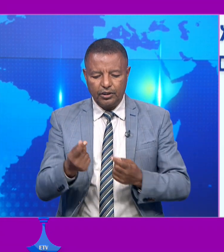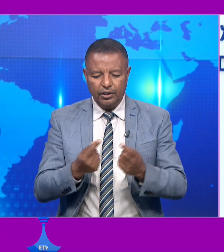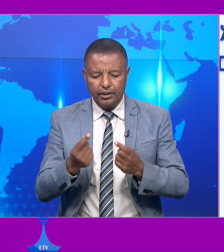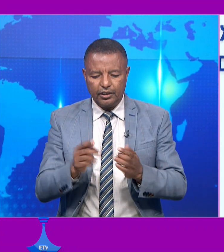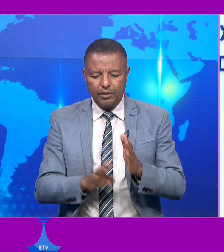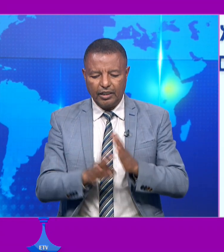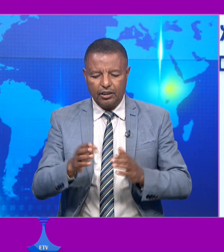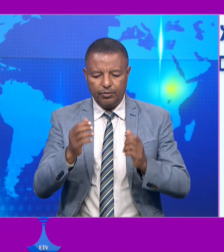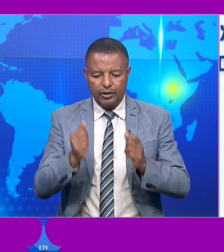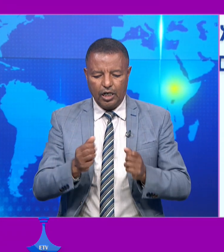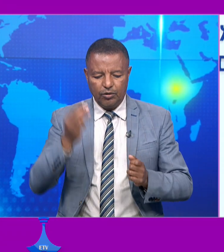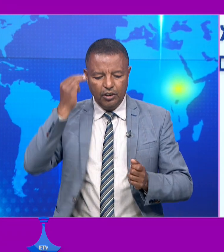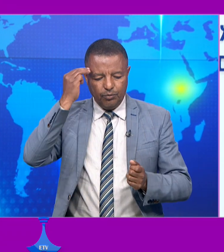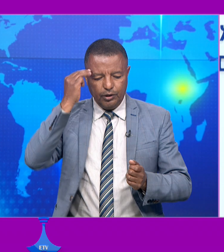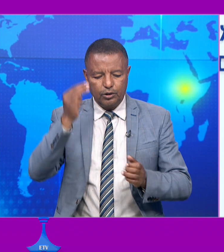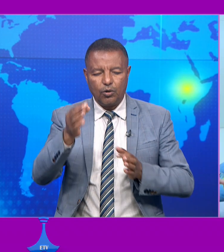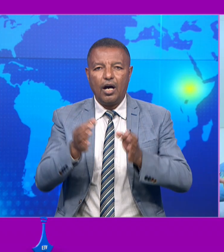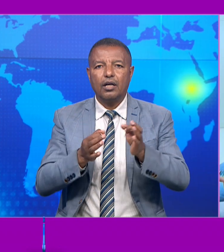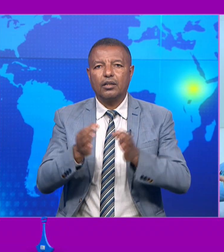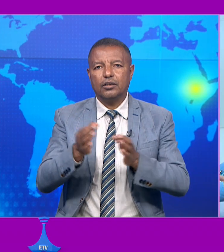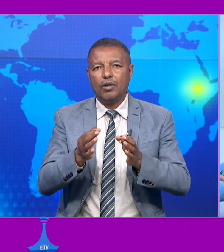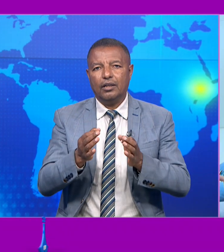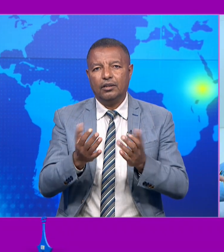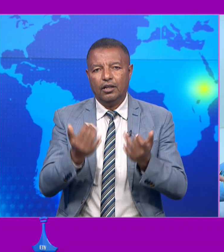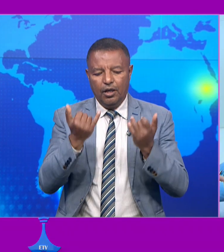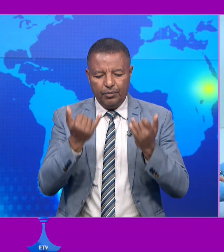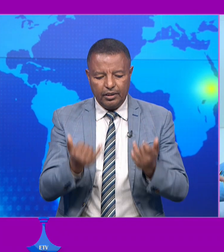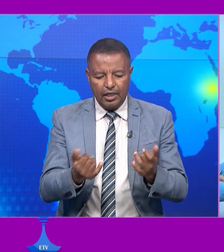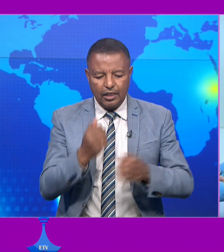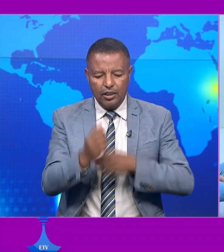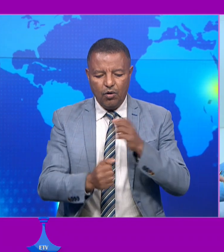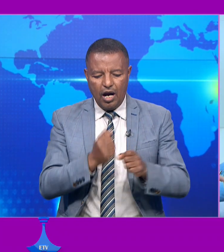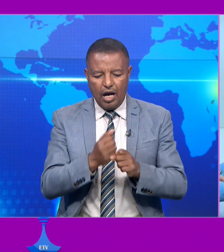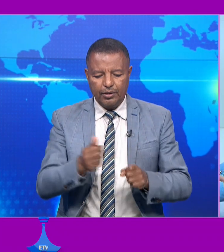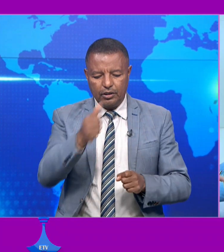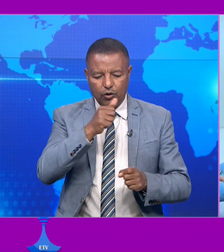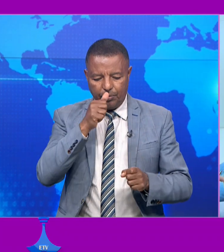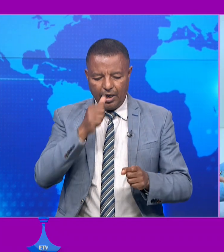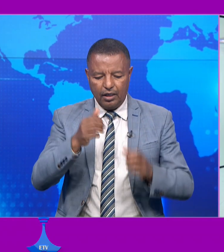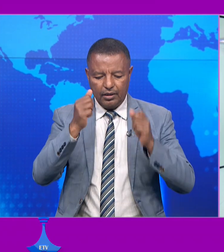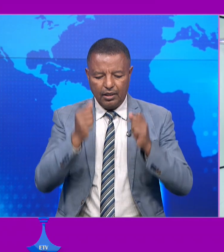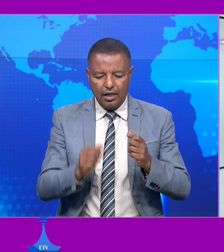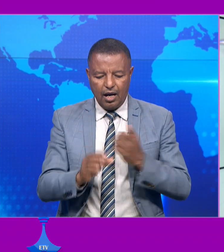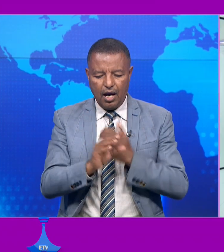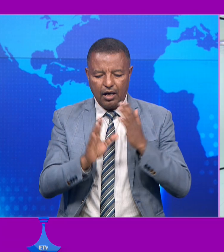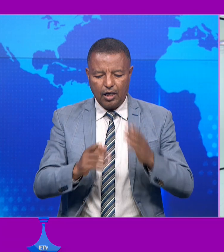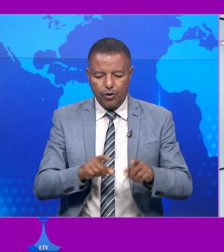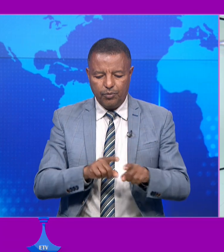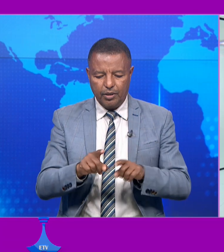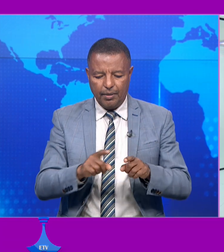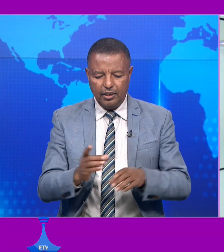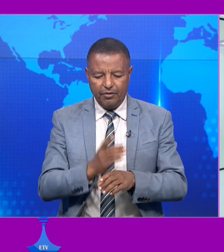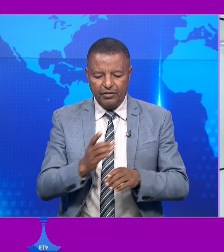የወጪ ንግድ ማሳደግ መቻሉን ሚኒስትሯ ገልጸዋል። በተያዘው ዓመት ኢትዮጵያ ጠንካራ